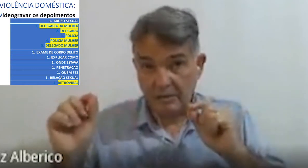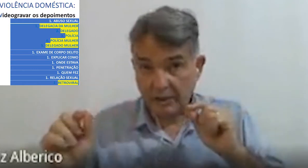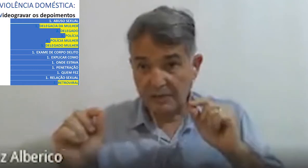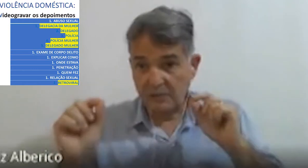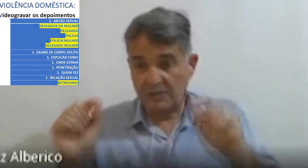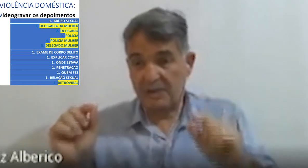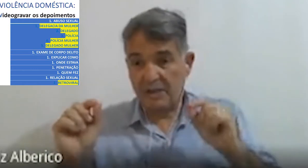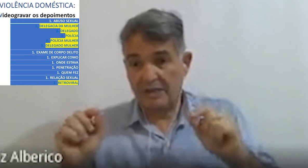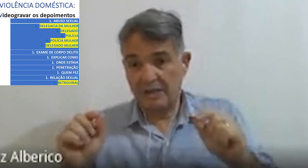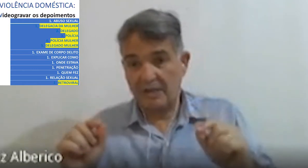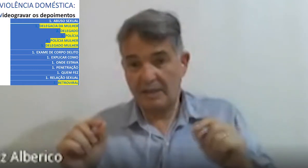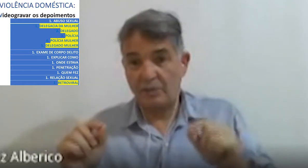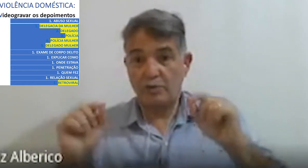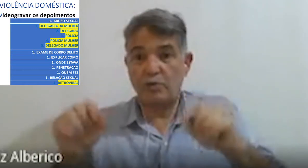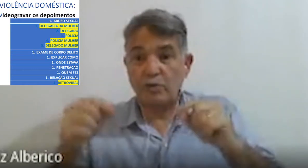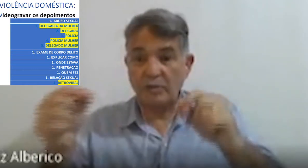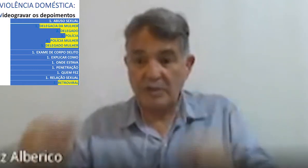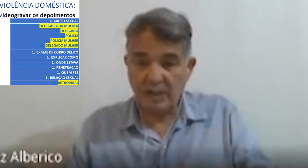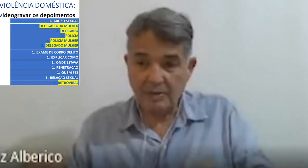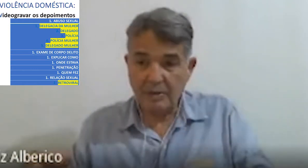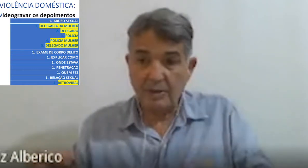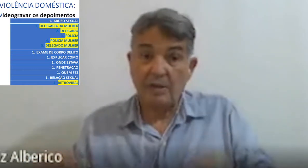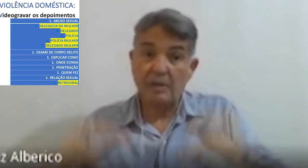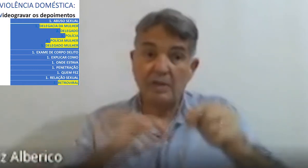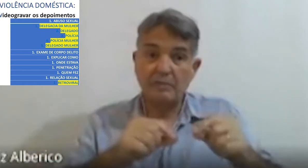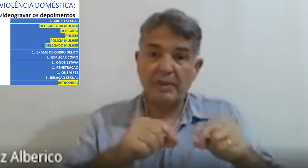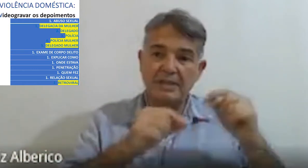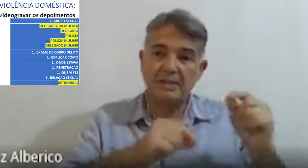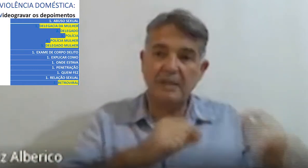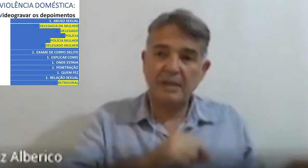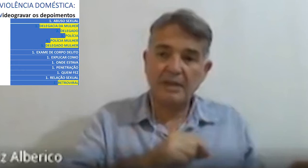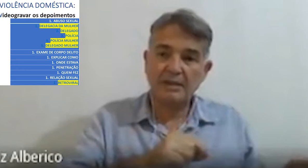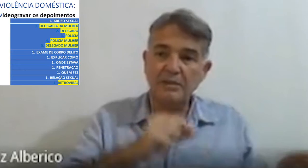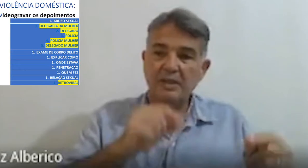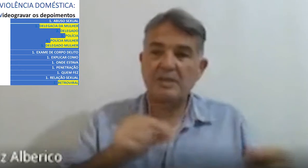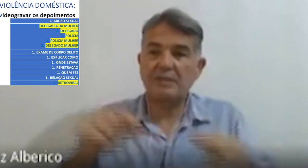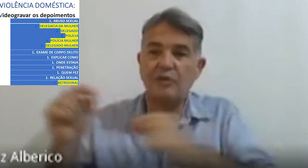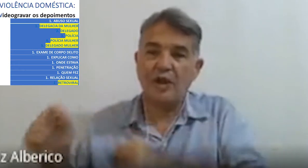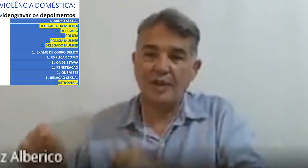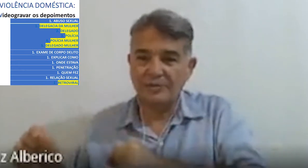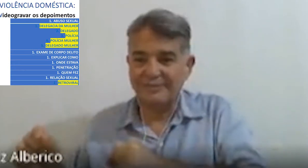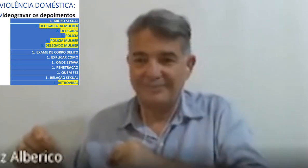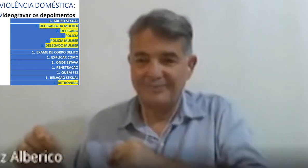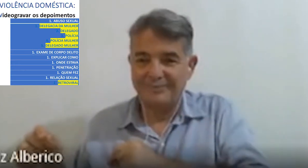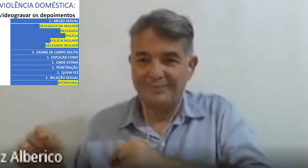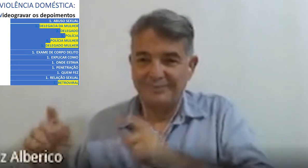Tendo a consciência de que o surdo não sabe que para ser delegado tem que ser advogado.